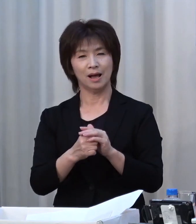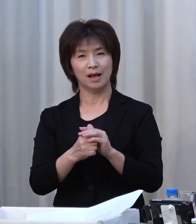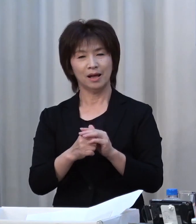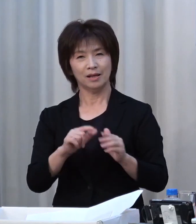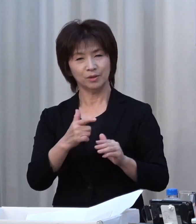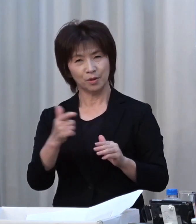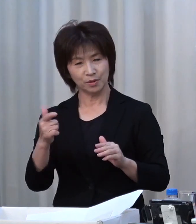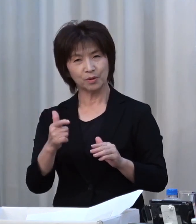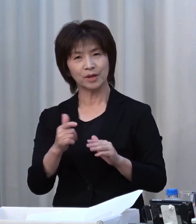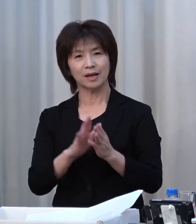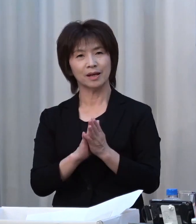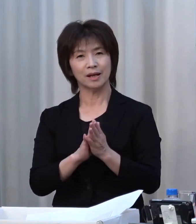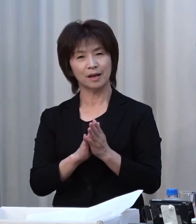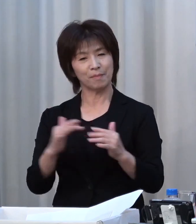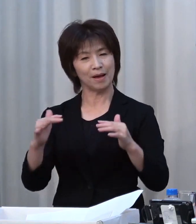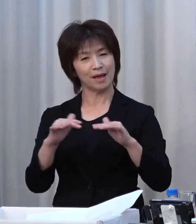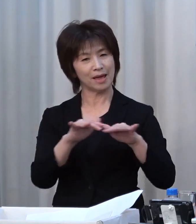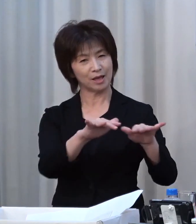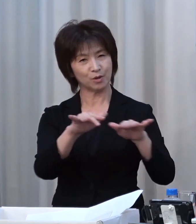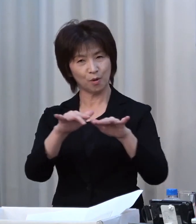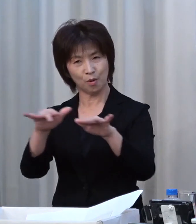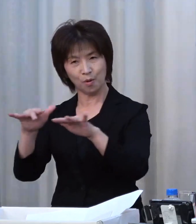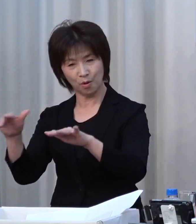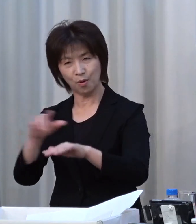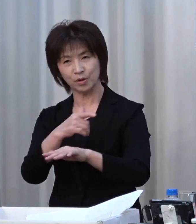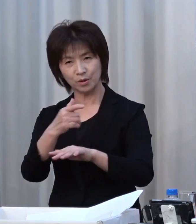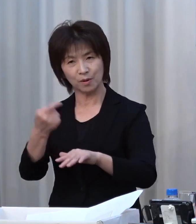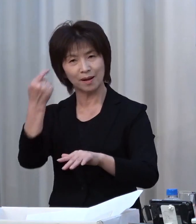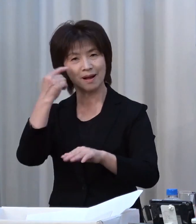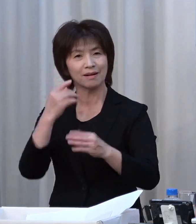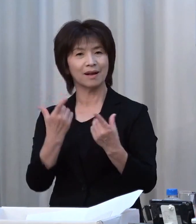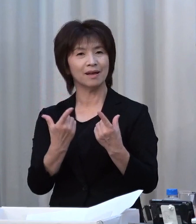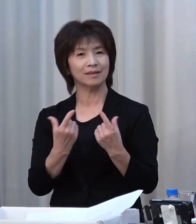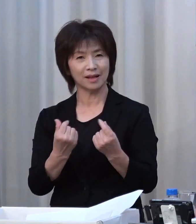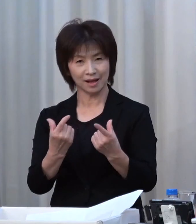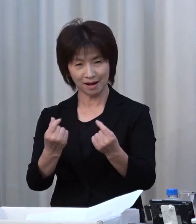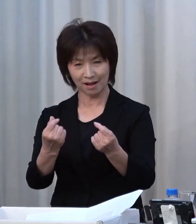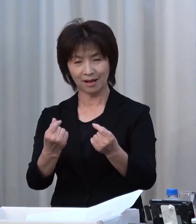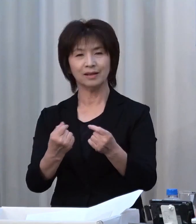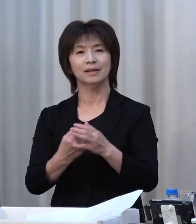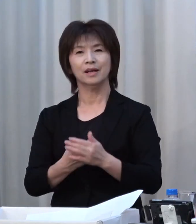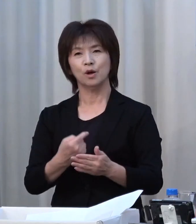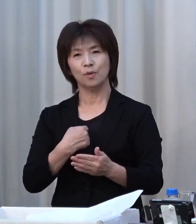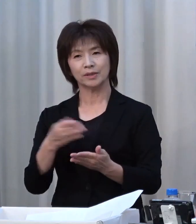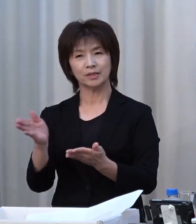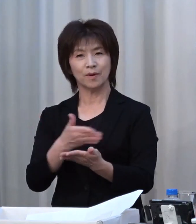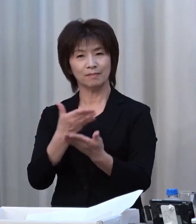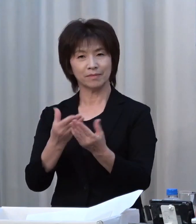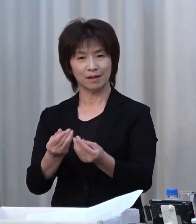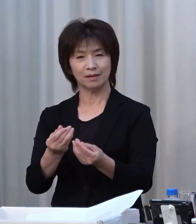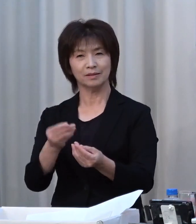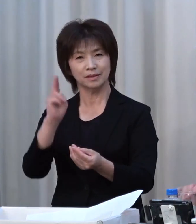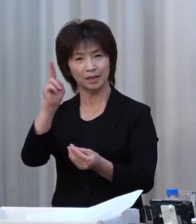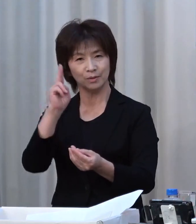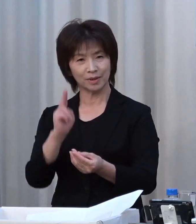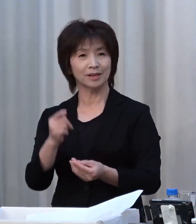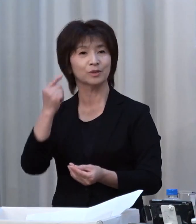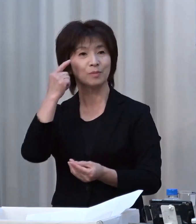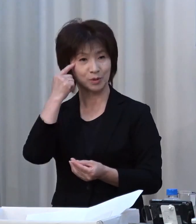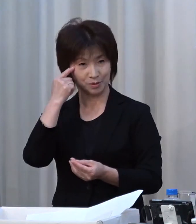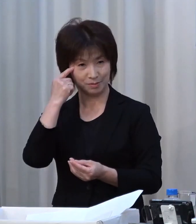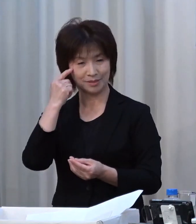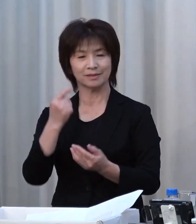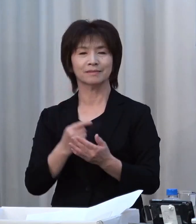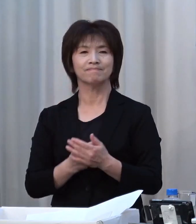とか会社経営の影響を総合的にね考えしながら私は判断したのかなと、そういうふうに思っています